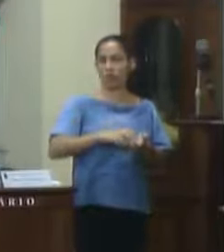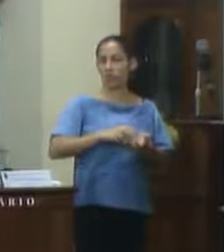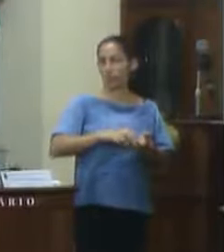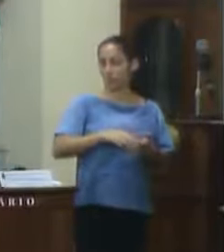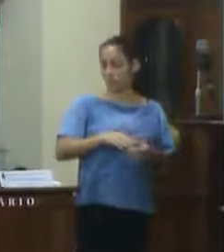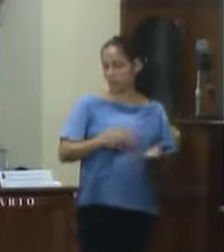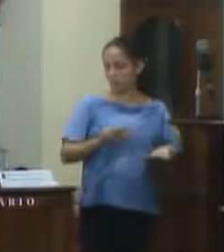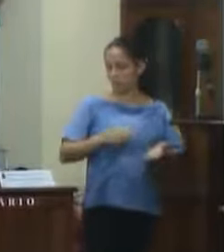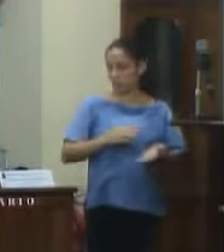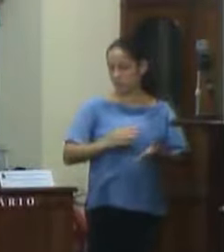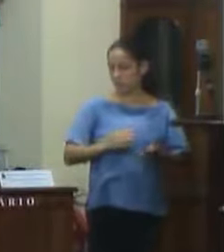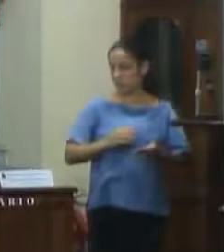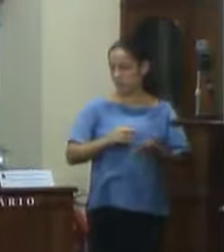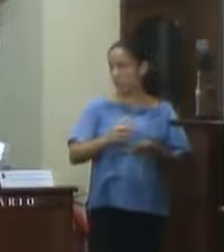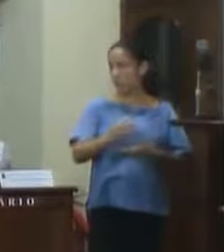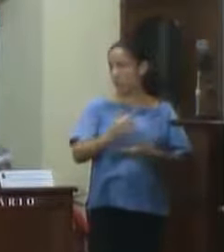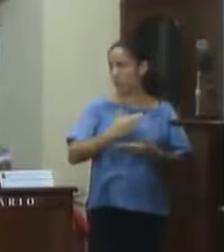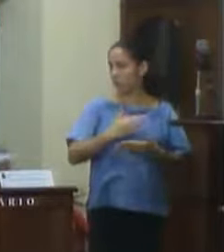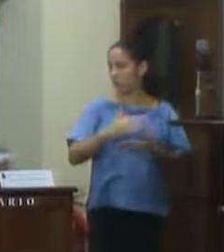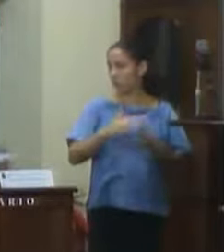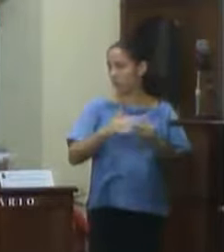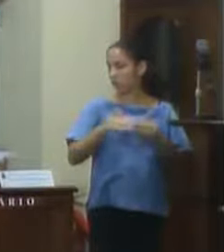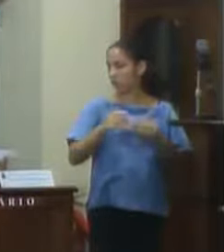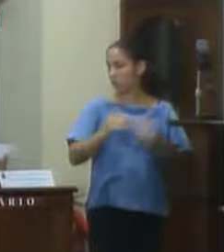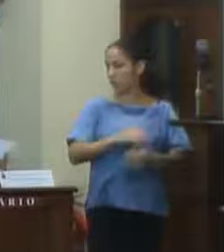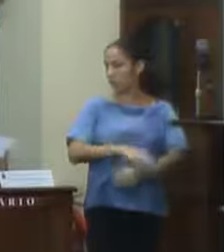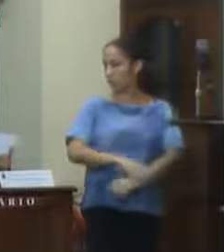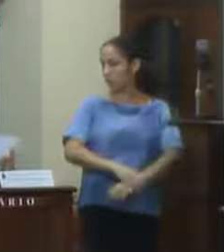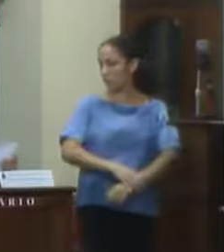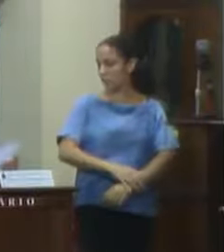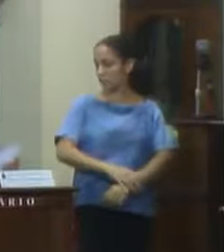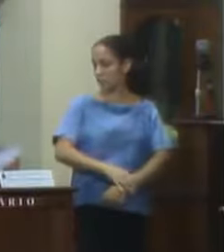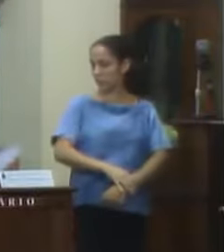Passamos agora para a resposta dos requerimentos e indicações.